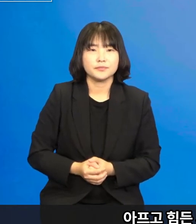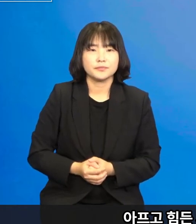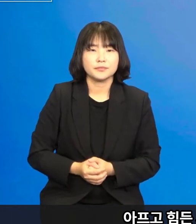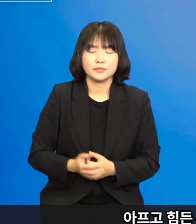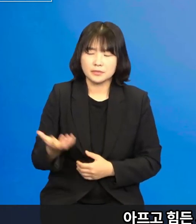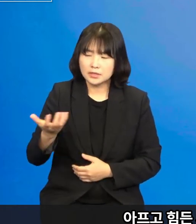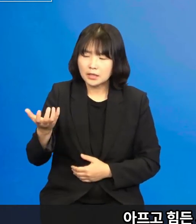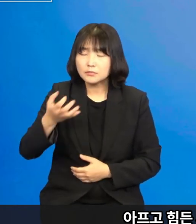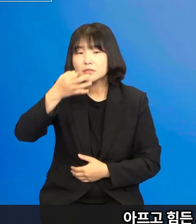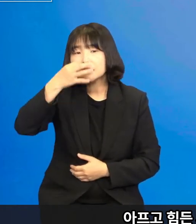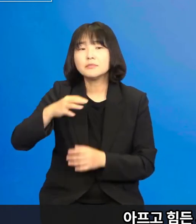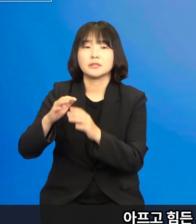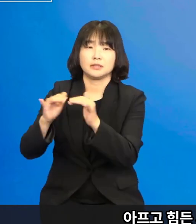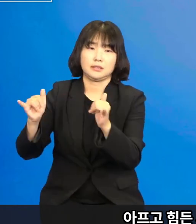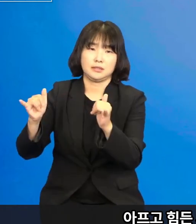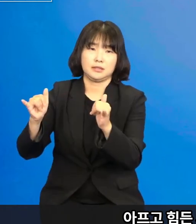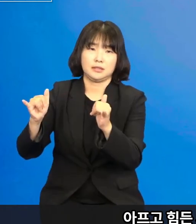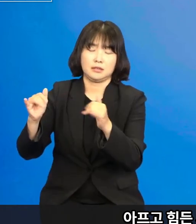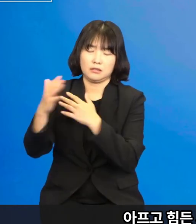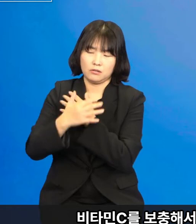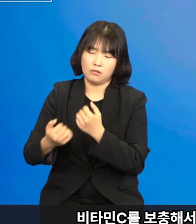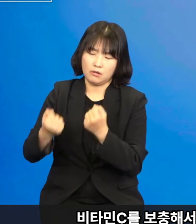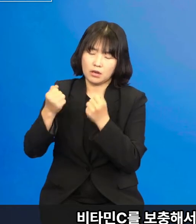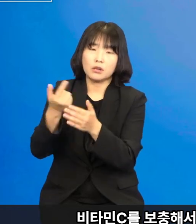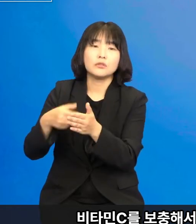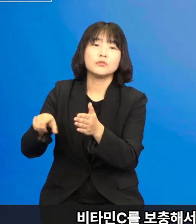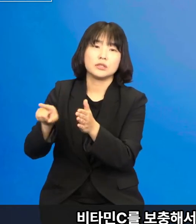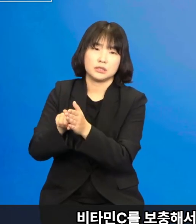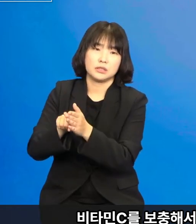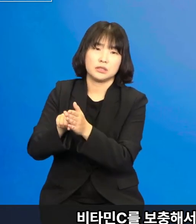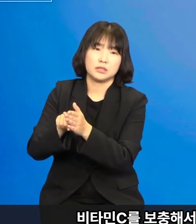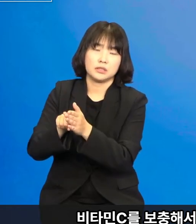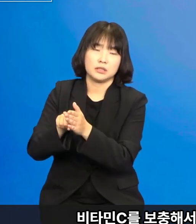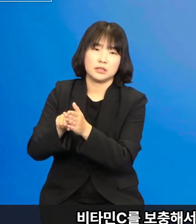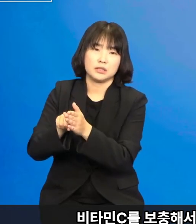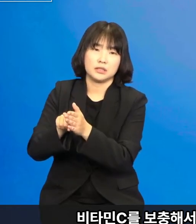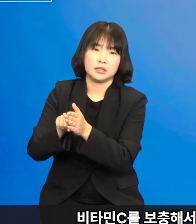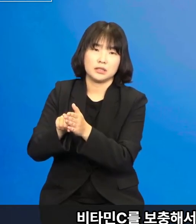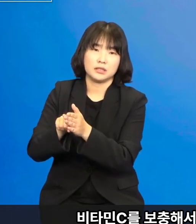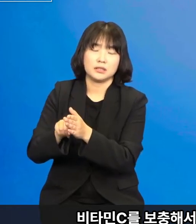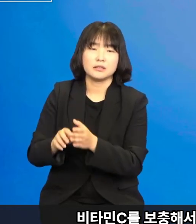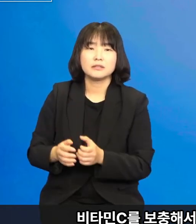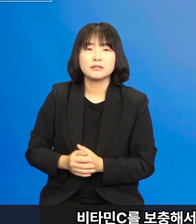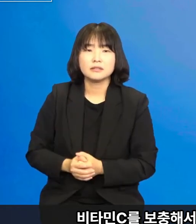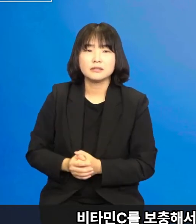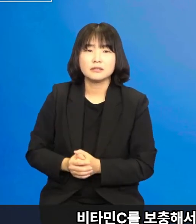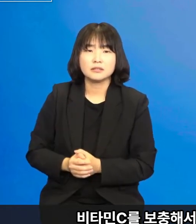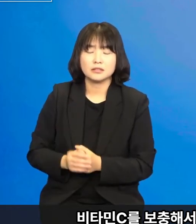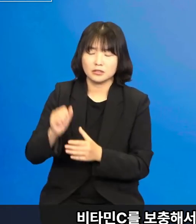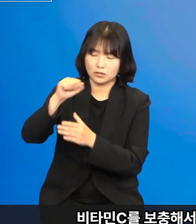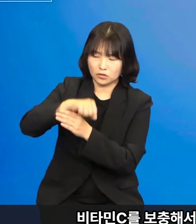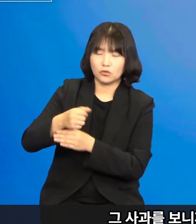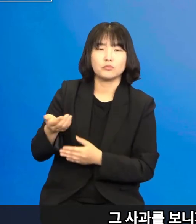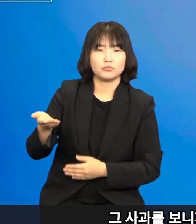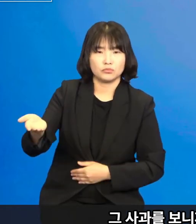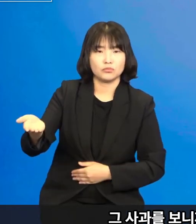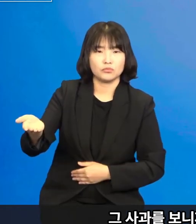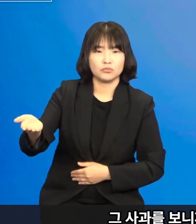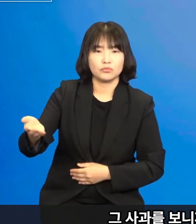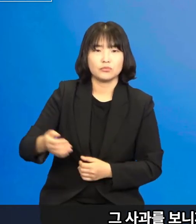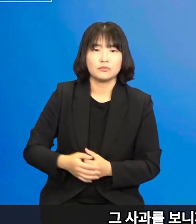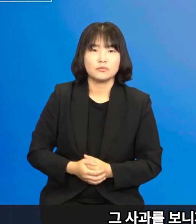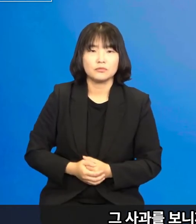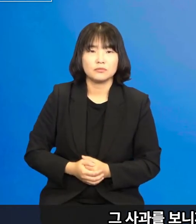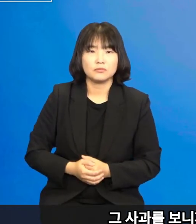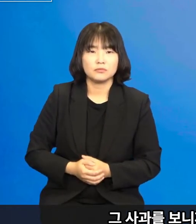아프고 힘든 사람들 건강을 위해서 비타민C를 보충해야 해서 건강하라고 열매를 주었구나. 그 사과를 보니까